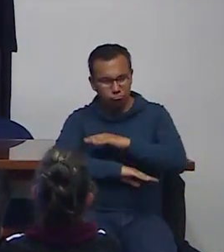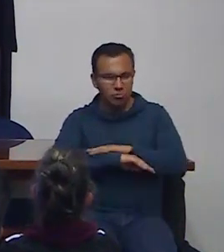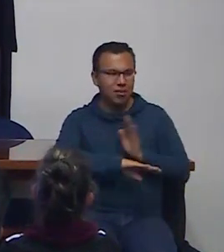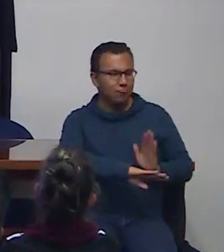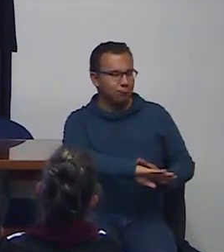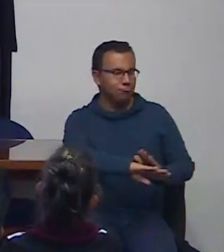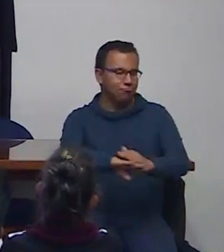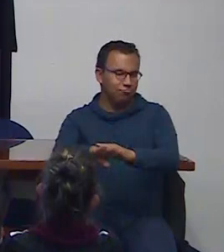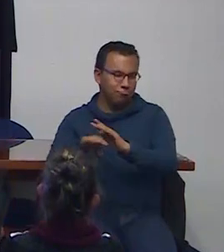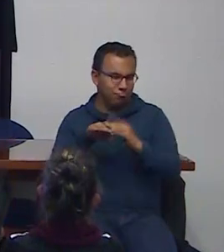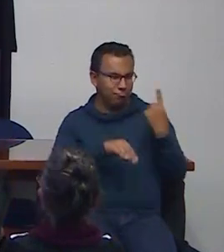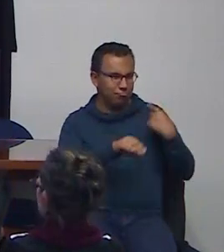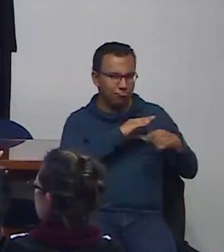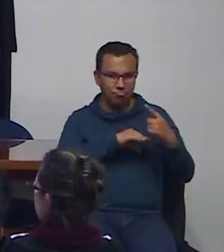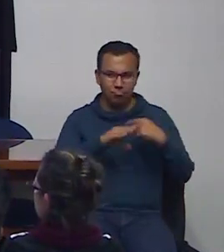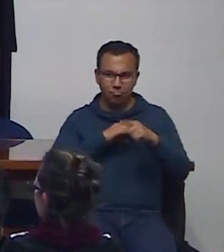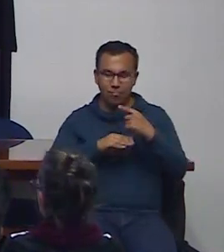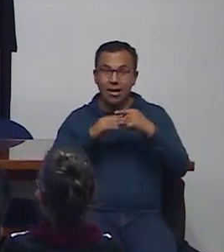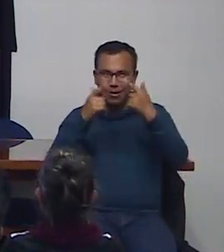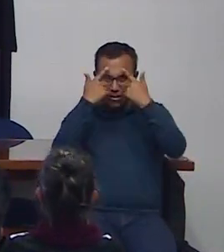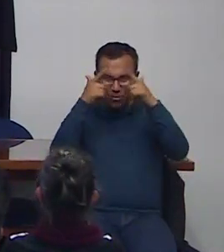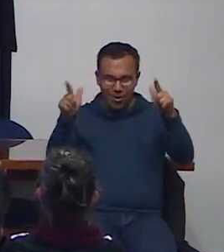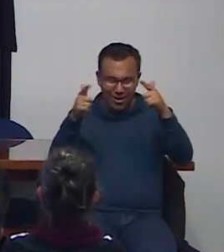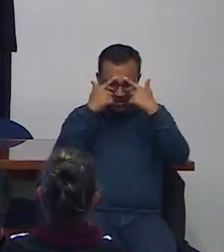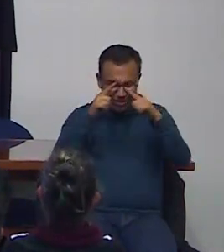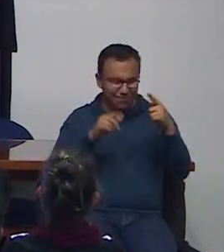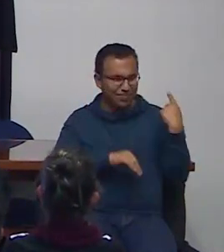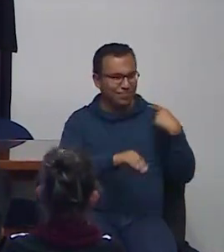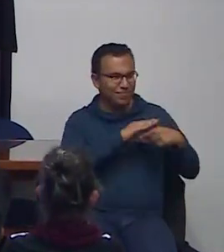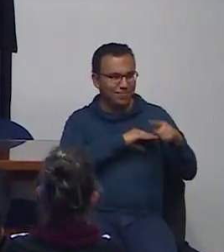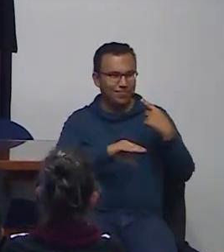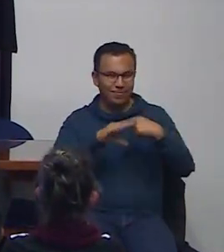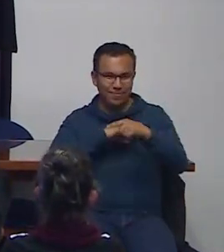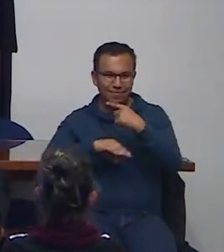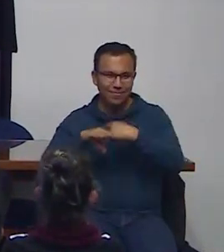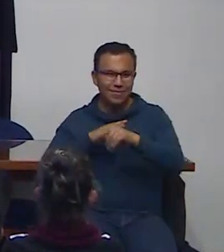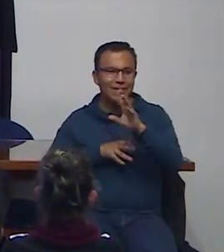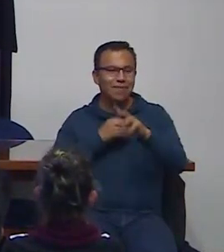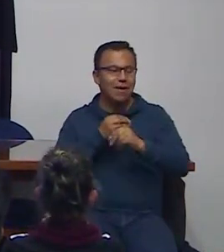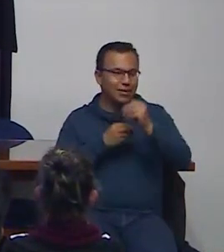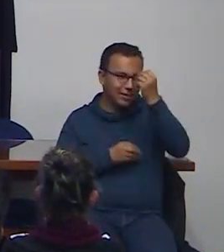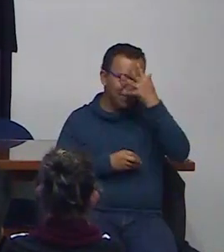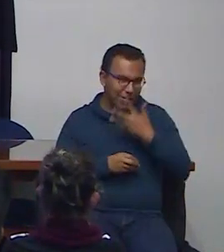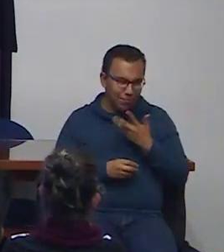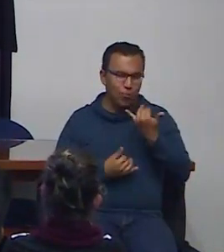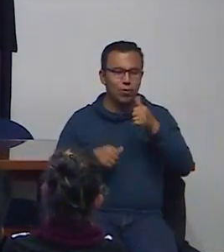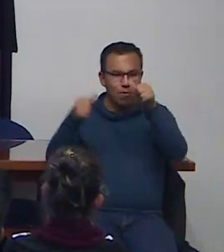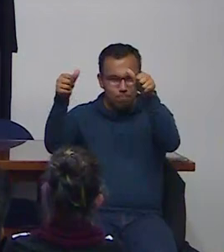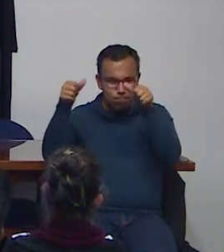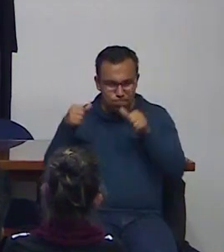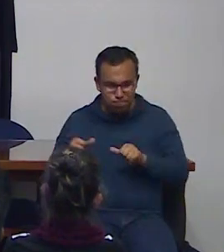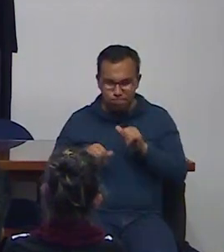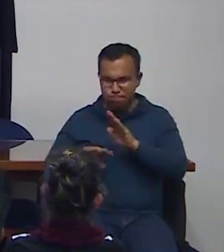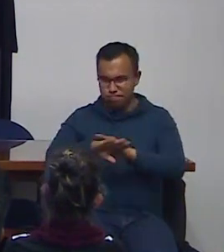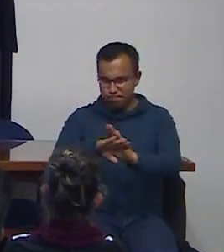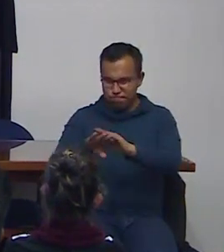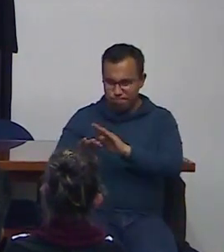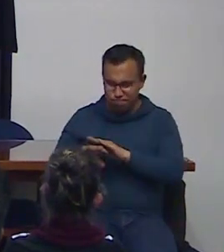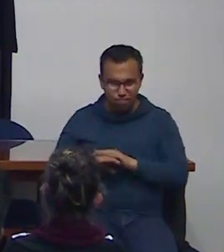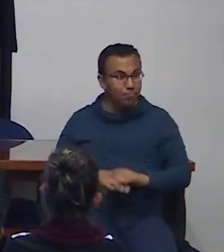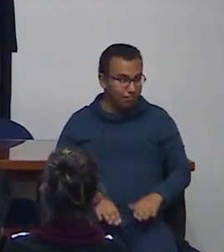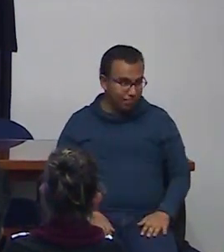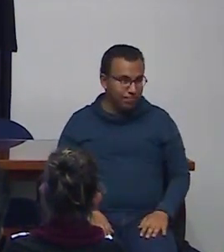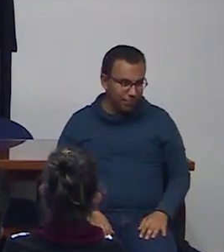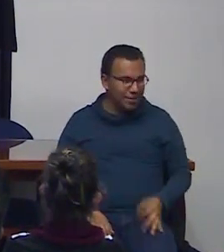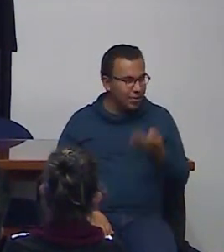estaré mandando correos a los que tienen clase conmigo o han tenido clase conmigo y repito en Facebook y en la cartelera estaremos publicando la información